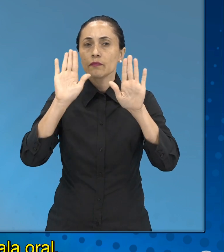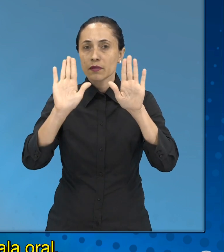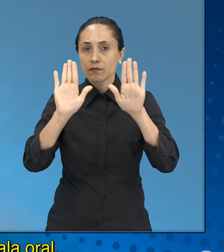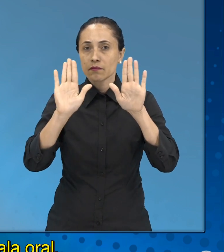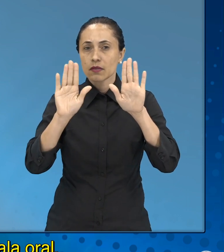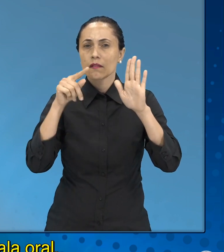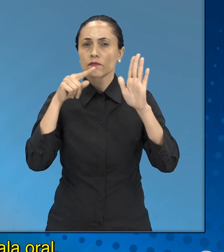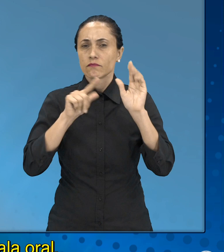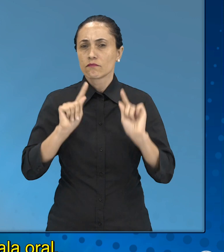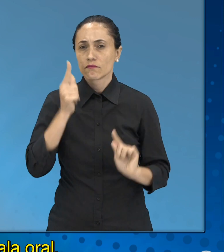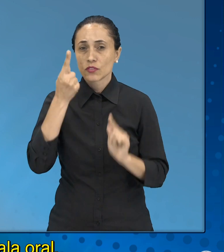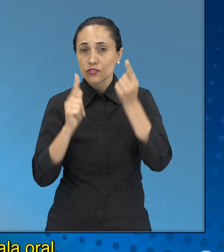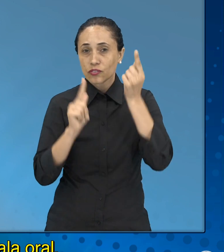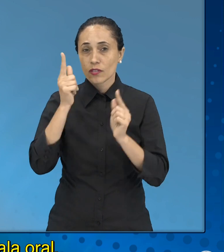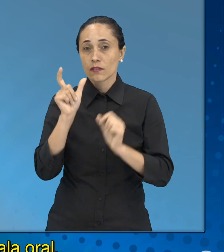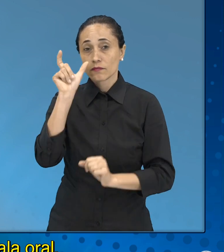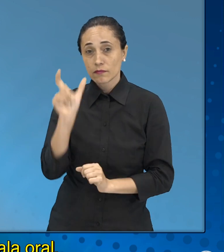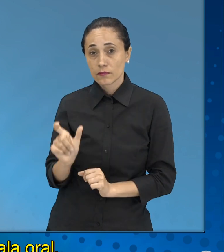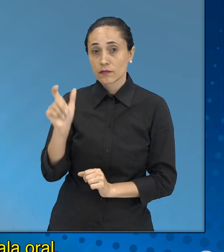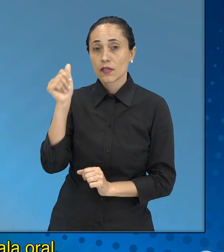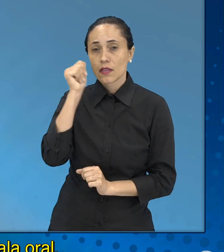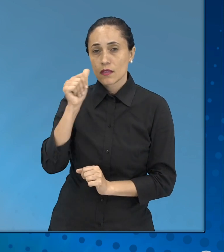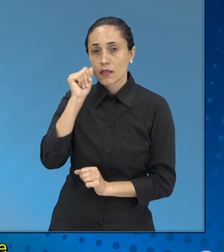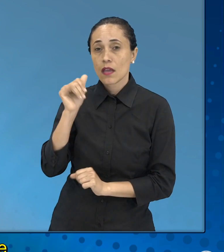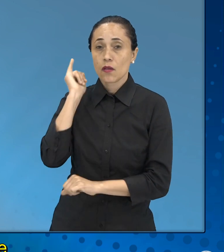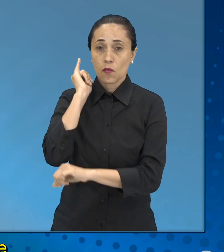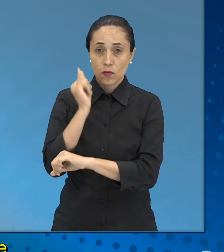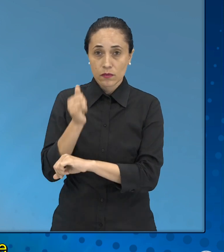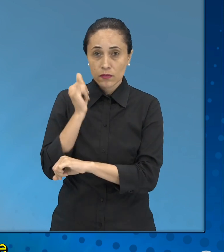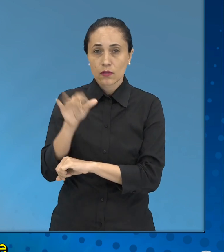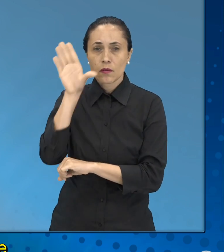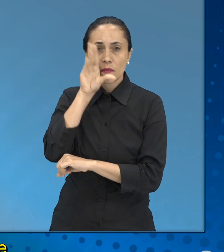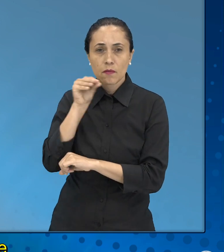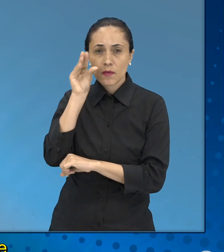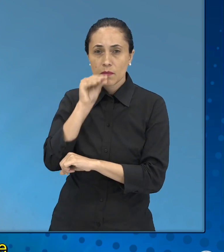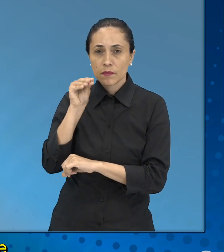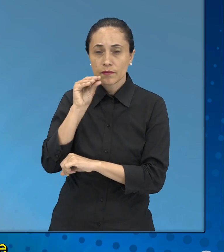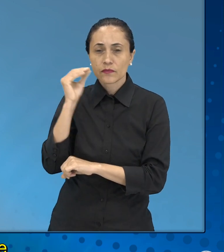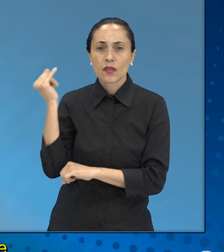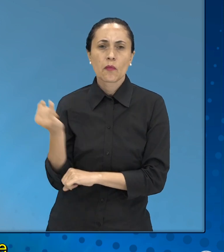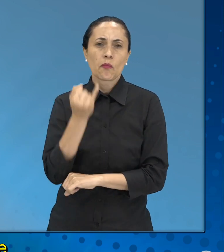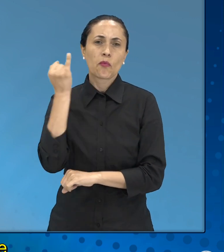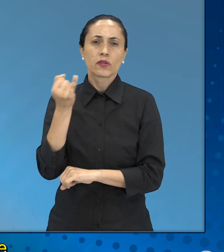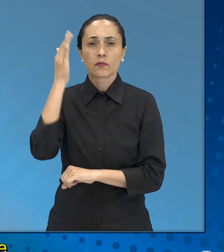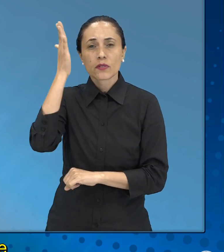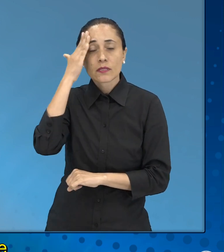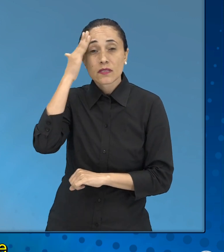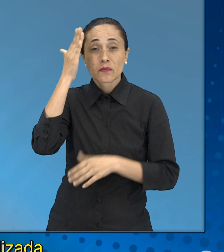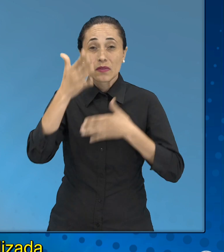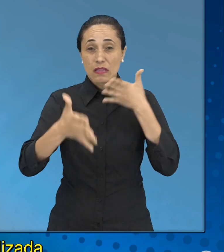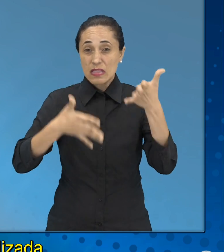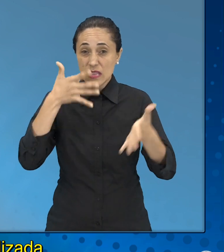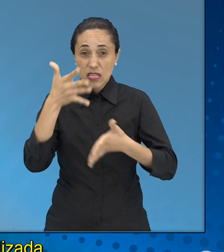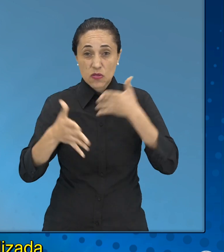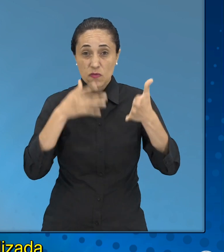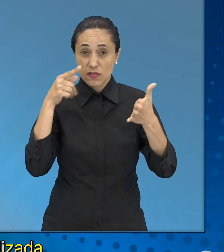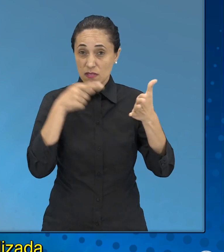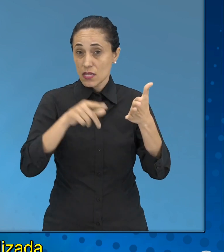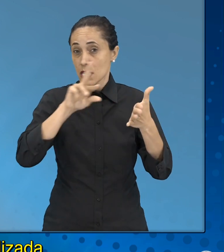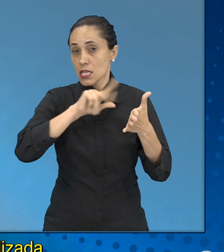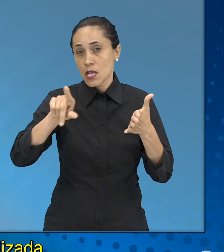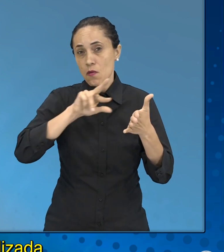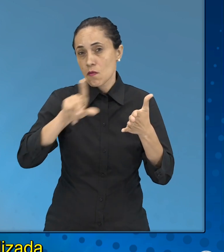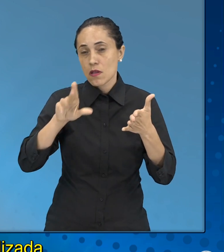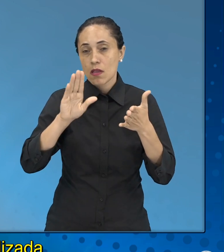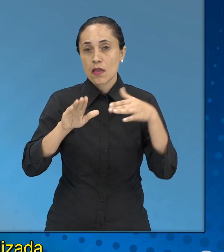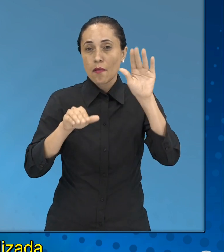a fala oral, nesse caso da contadora. Lembrando que a língua de sinais não é mímica. A mímica aqui